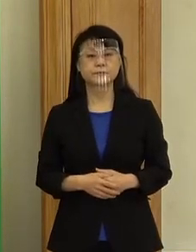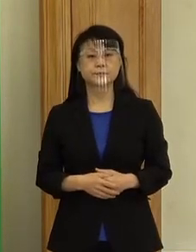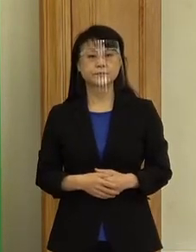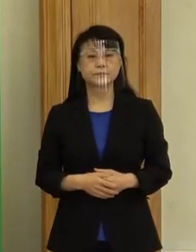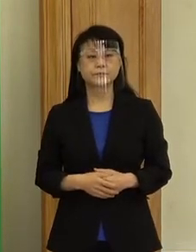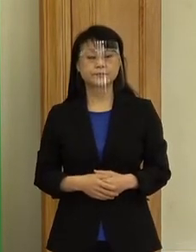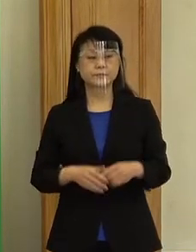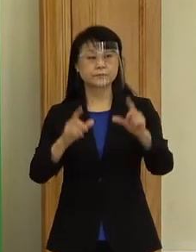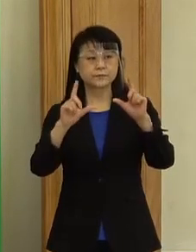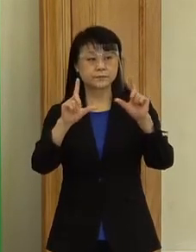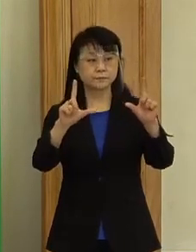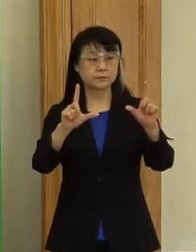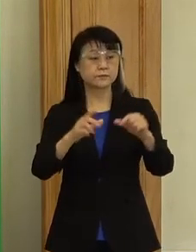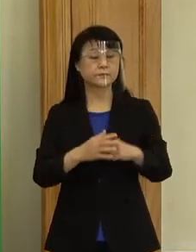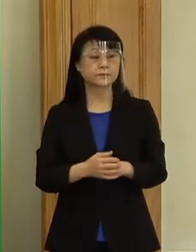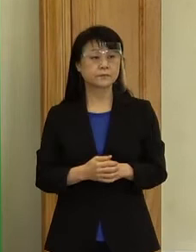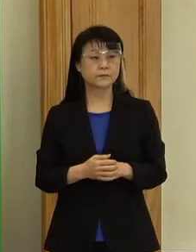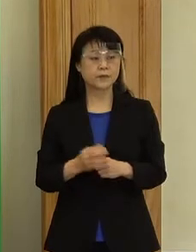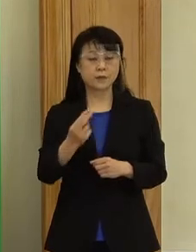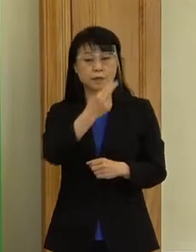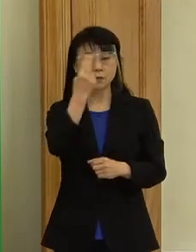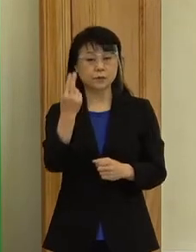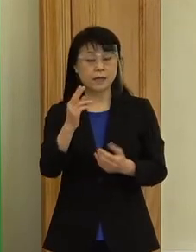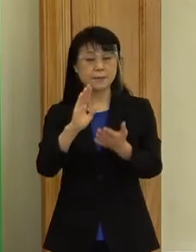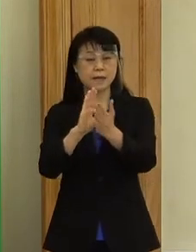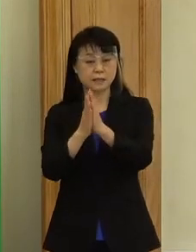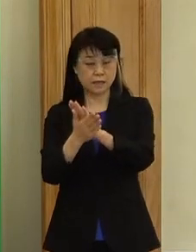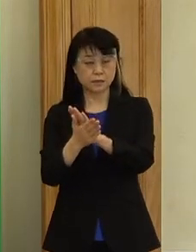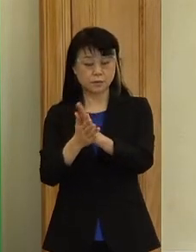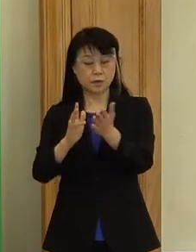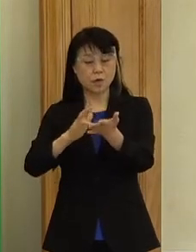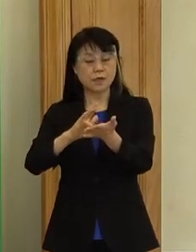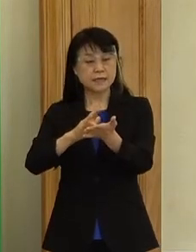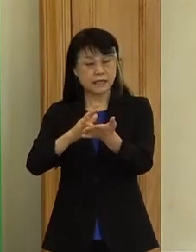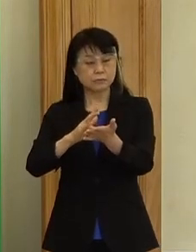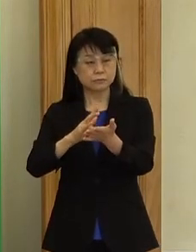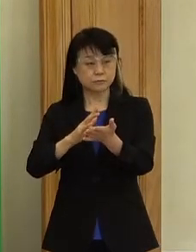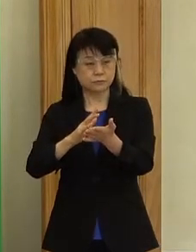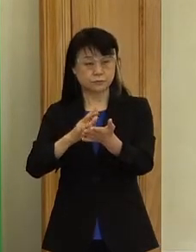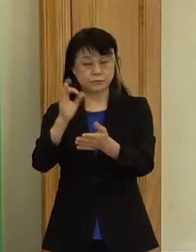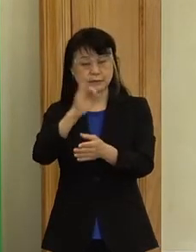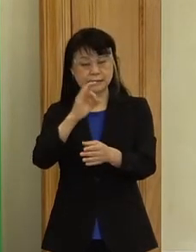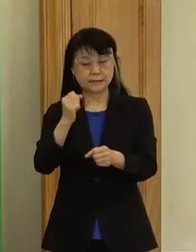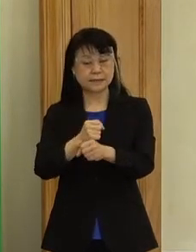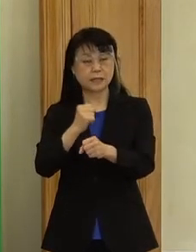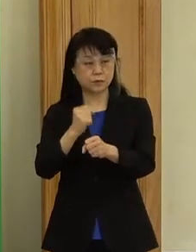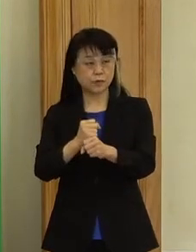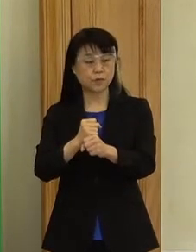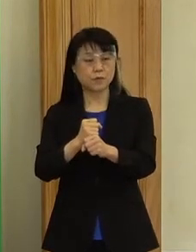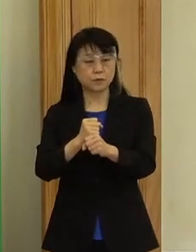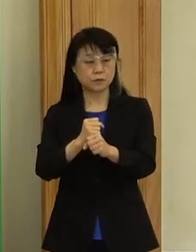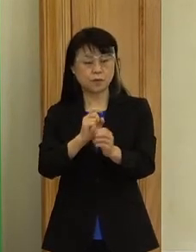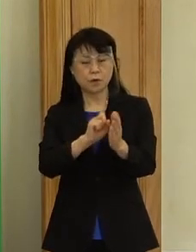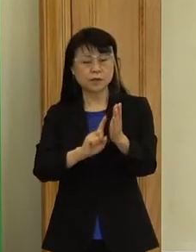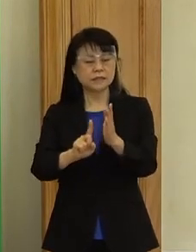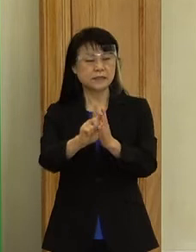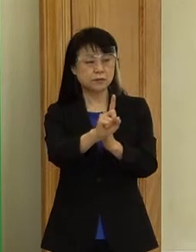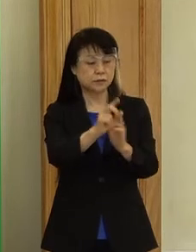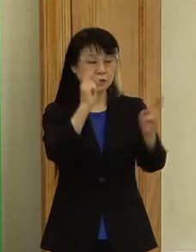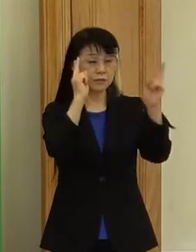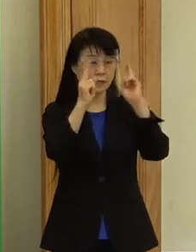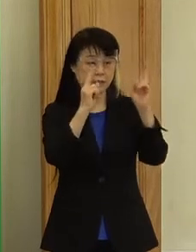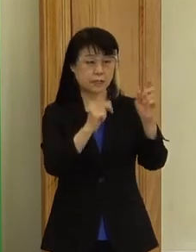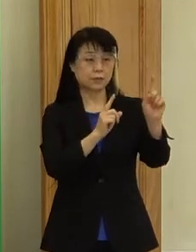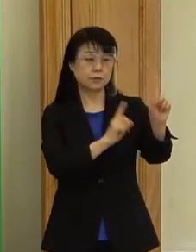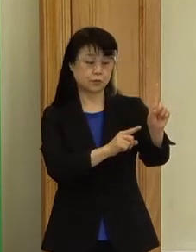はい、本県の医薬品産業の、まあ、リーディングカンパニーの一つであり、また日